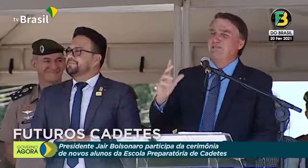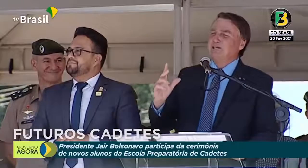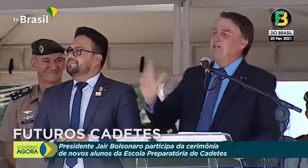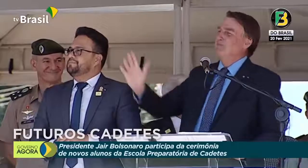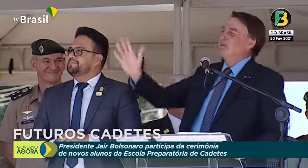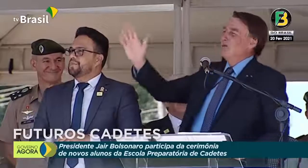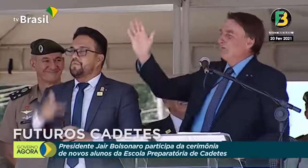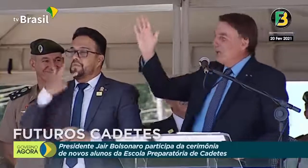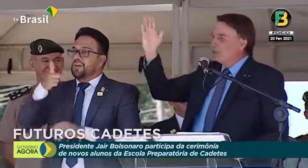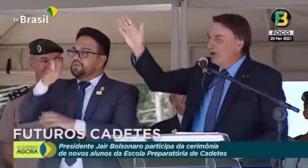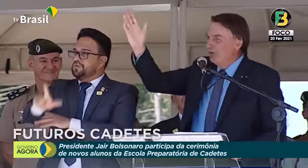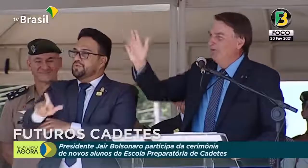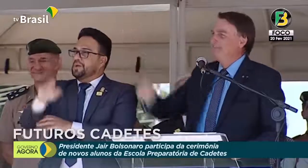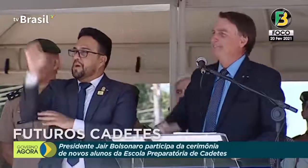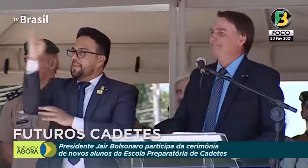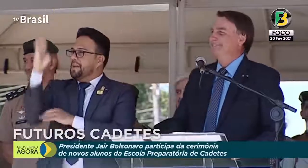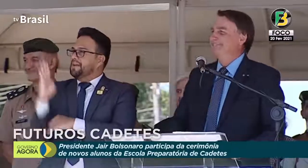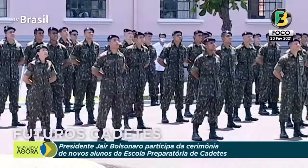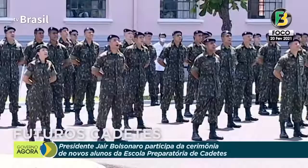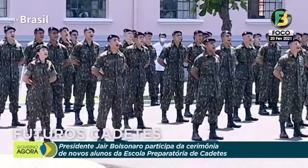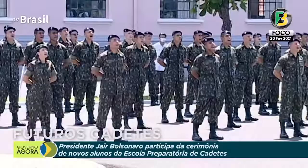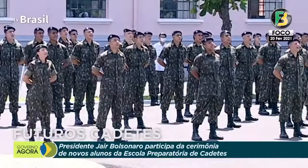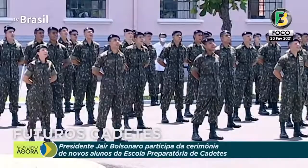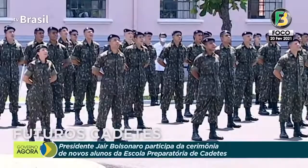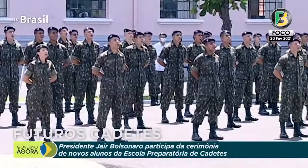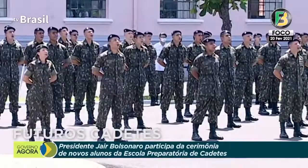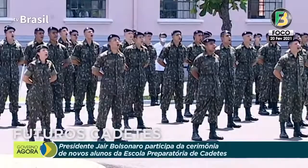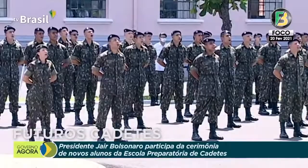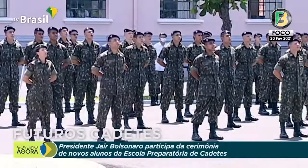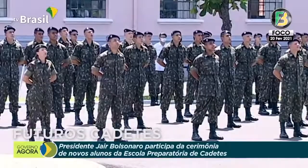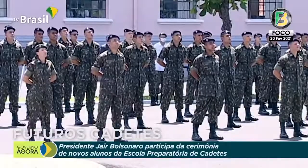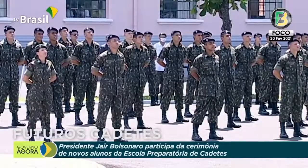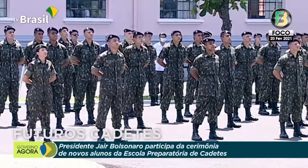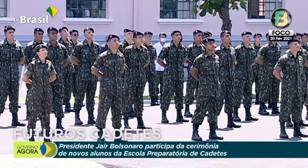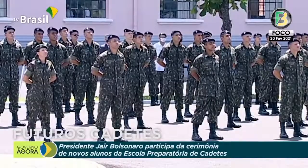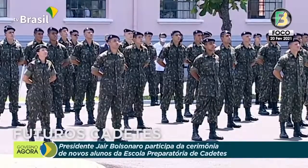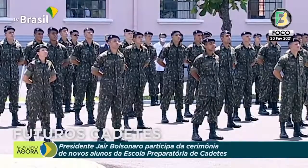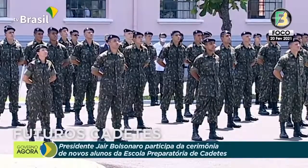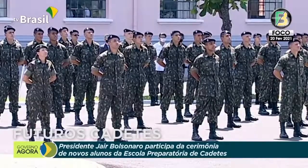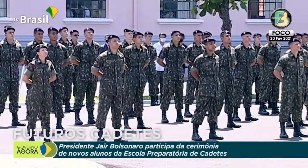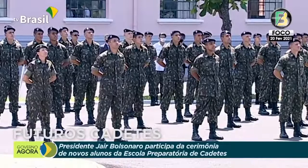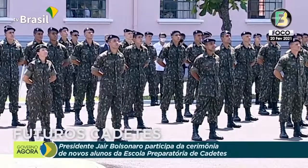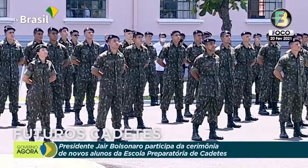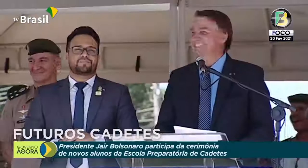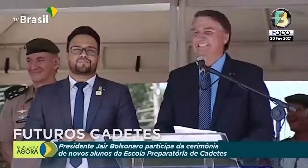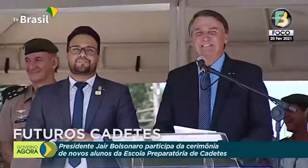Então, vou repetir aqui. Brasil! Acima de tudo!